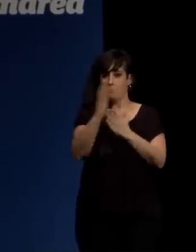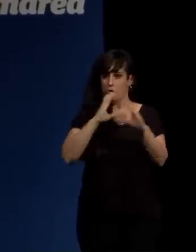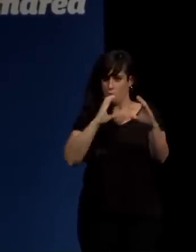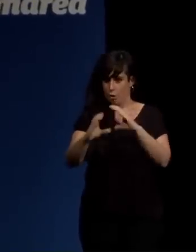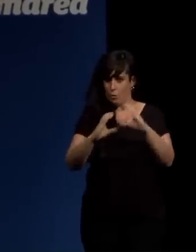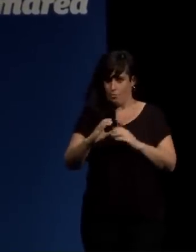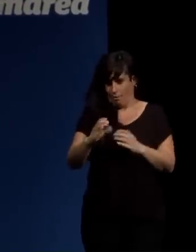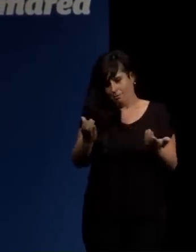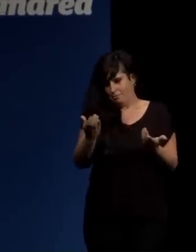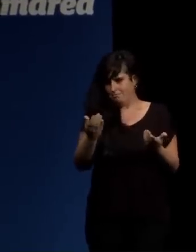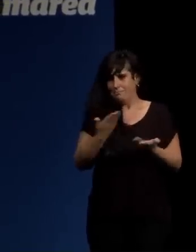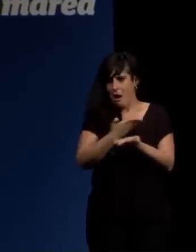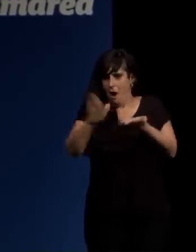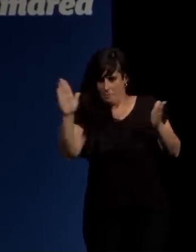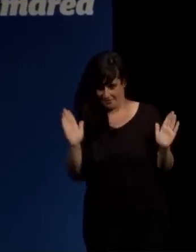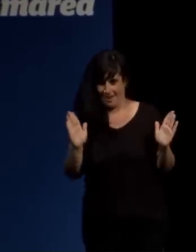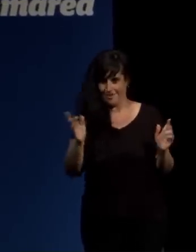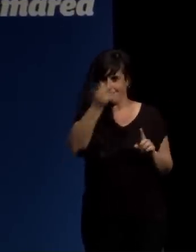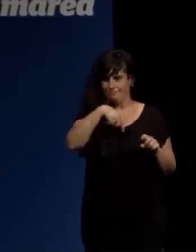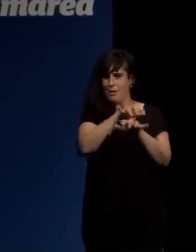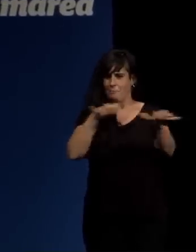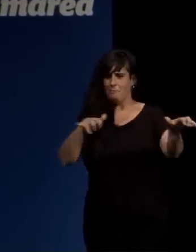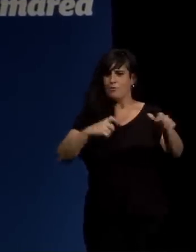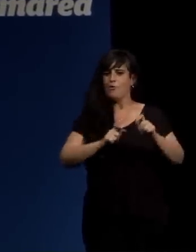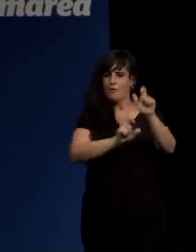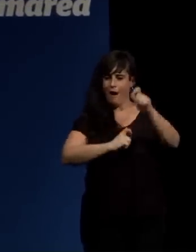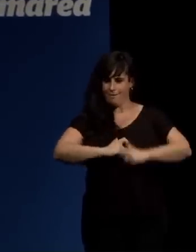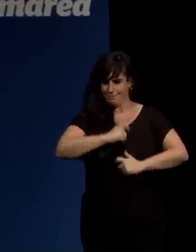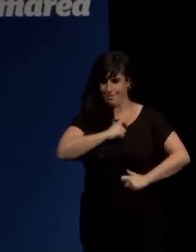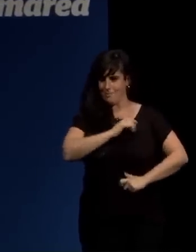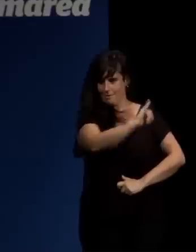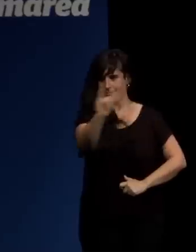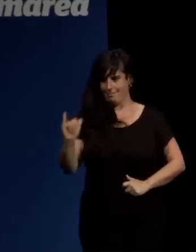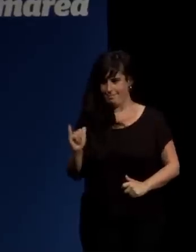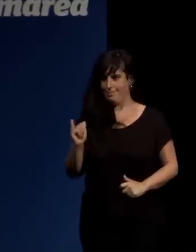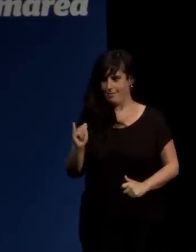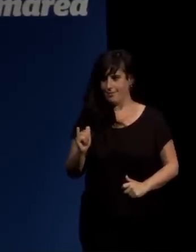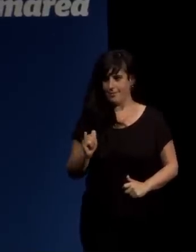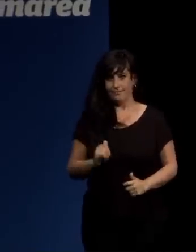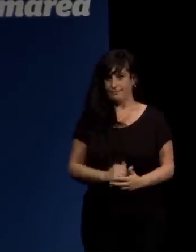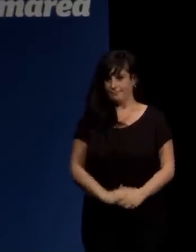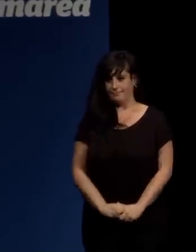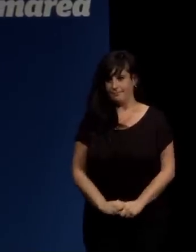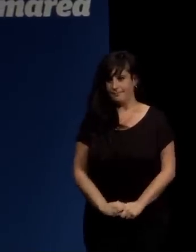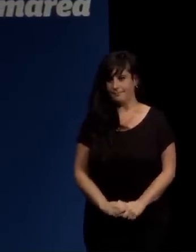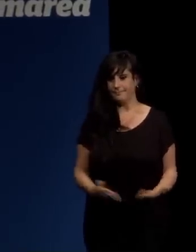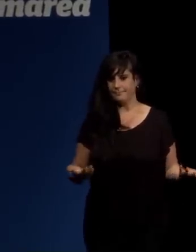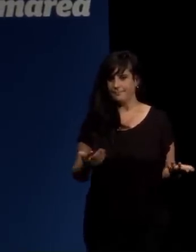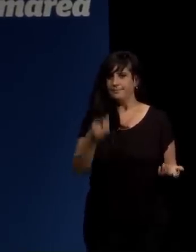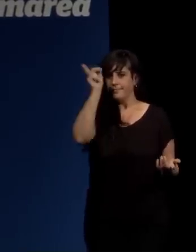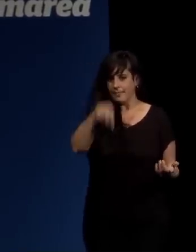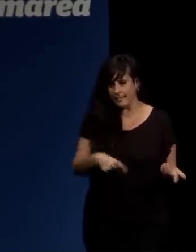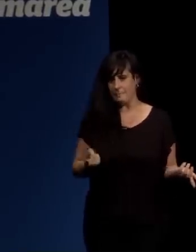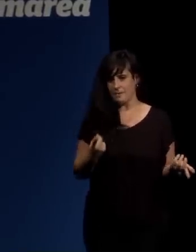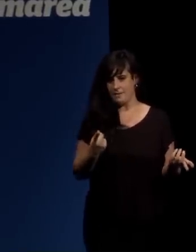as mareas, ademais da infantería cívica, frente á artillería, a brunete